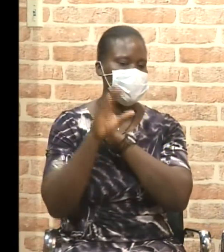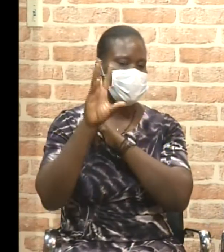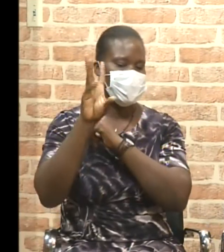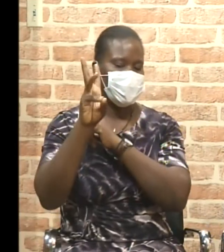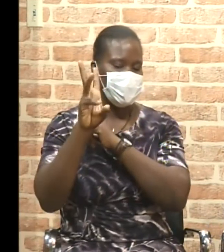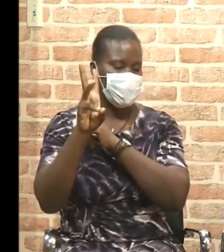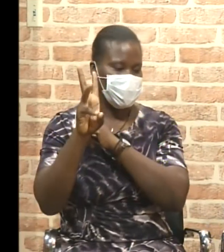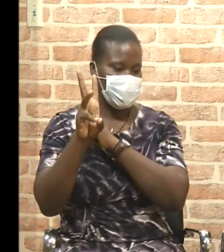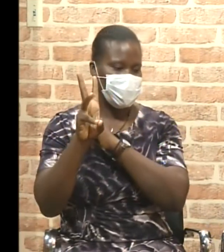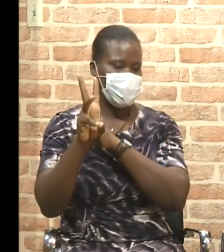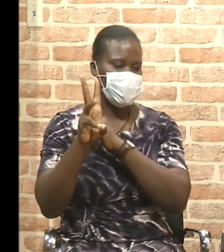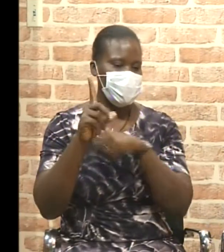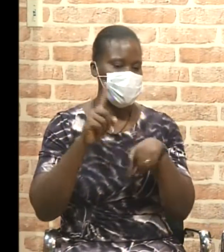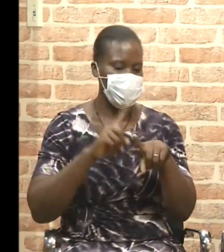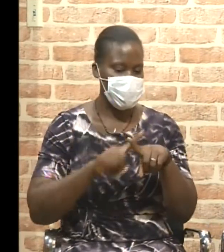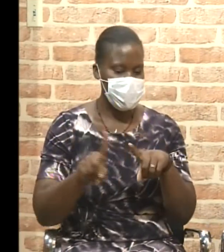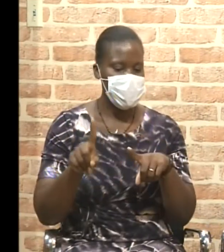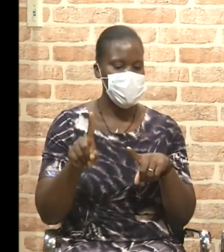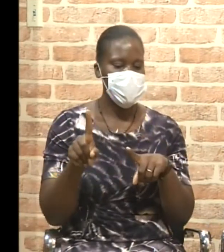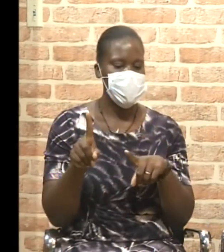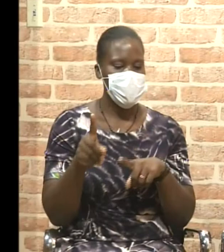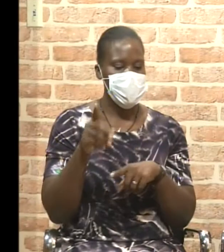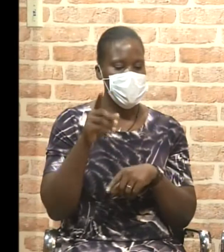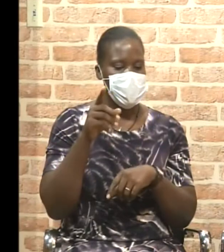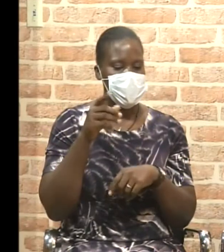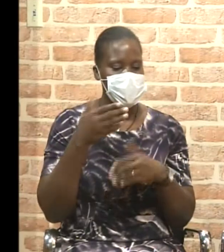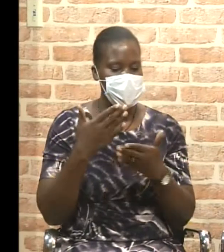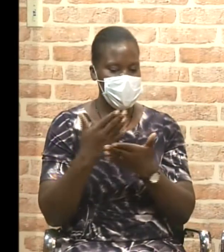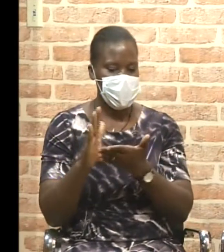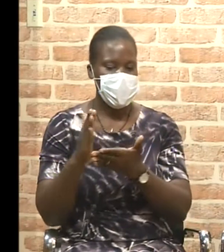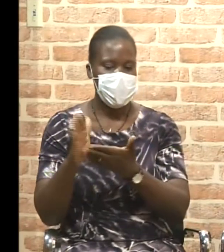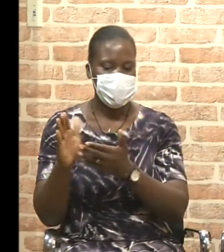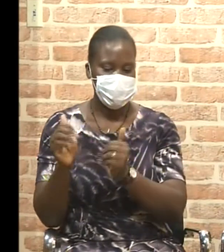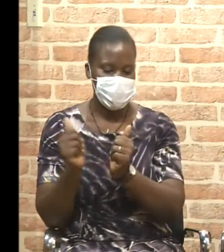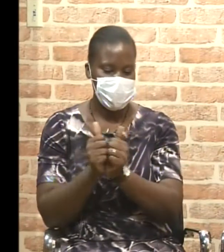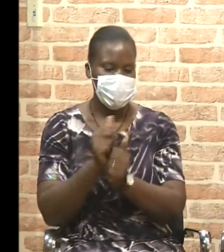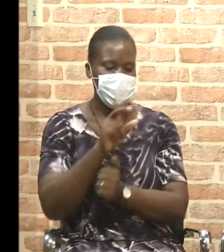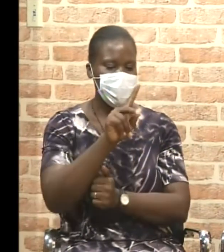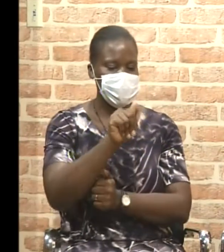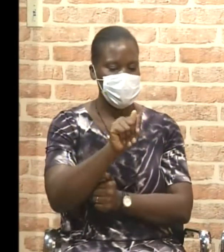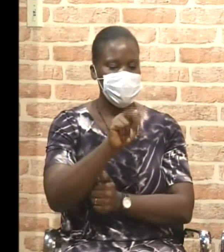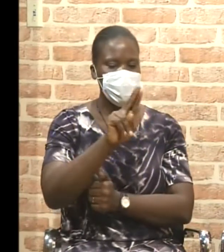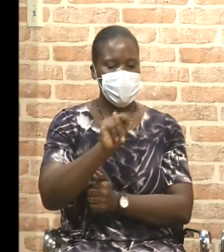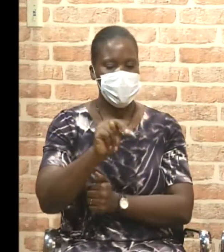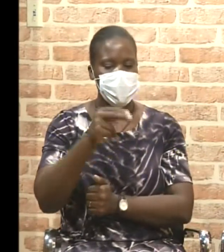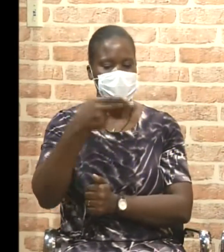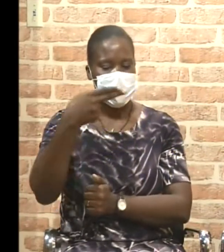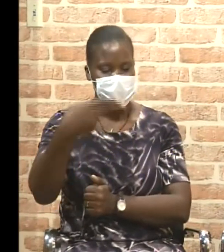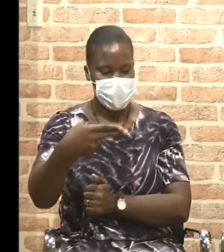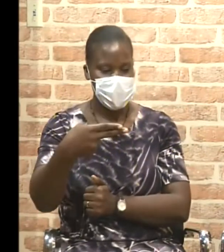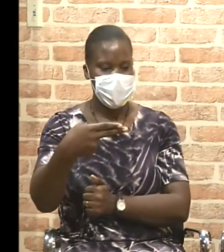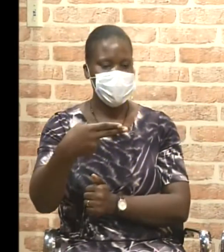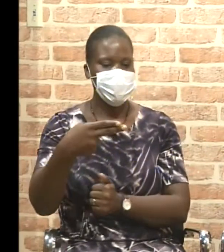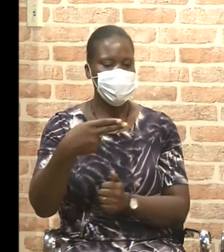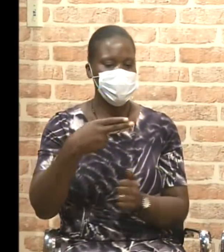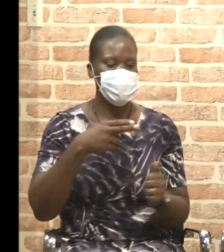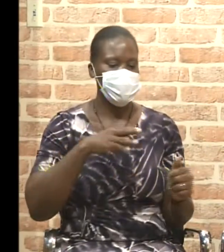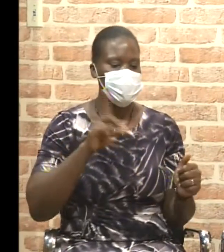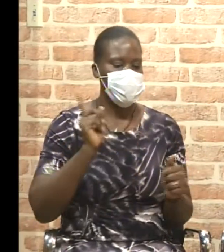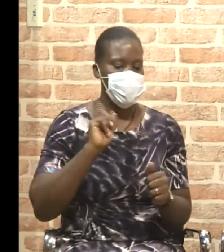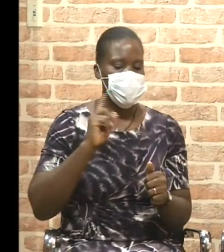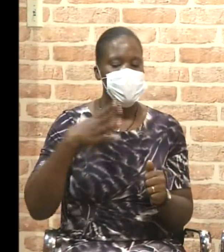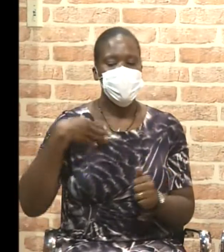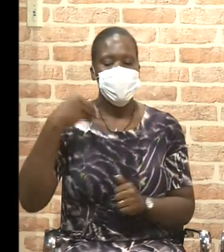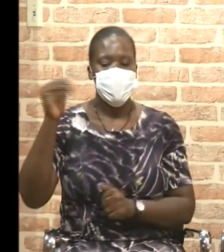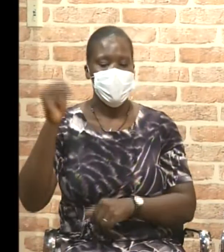coordinations ça y est. Mais sous peu, donc est-ce que on a partagé avec télévision hein, donc au moins minimum déplacement que nous faisons